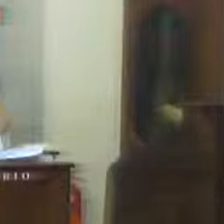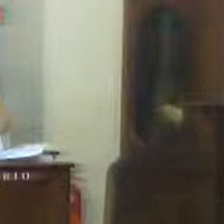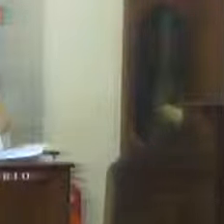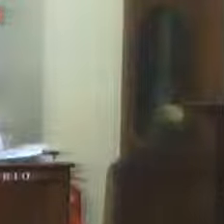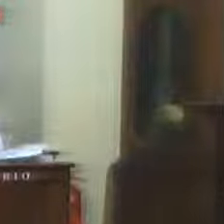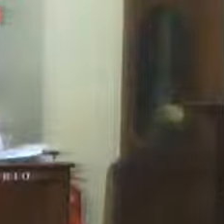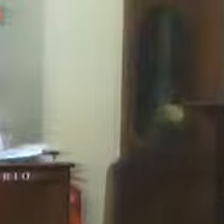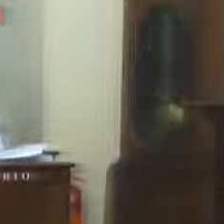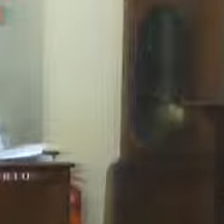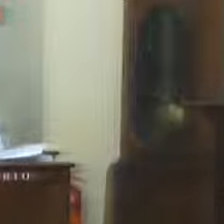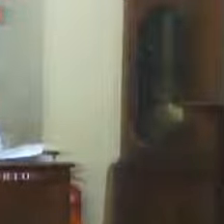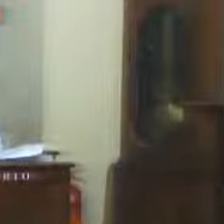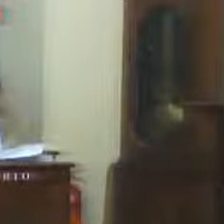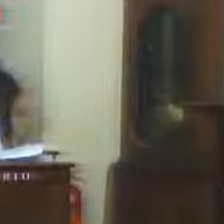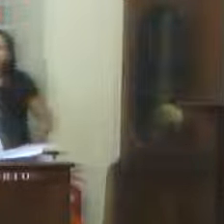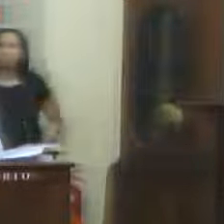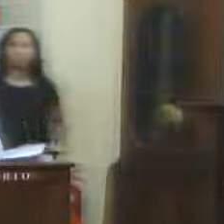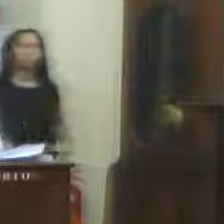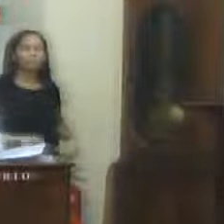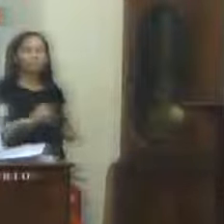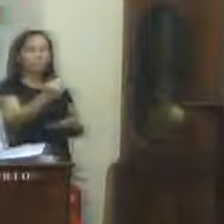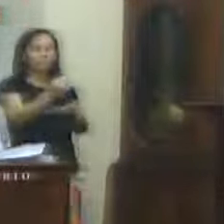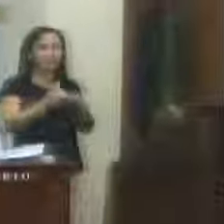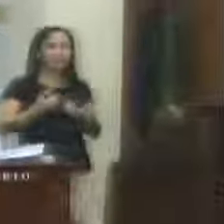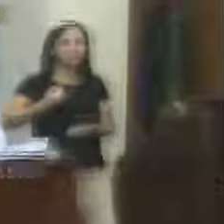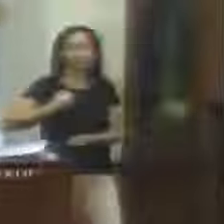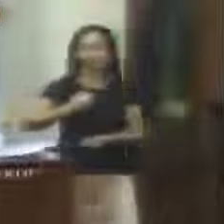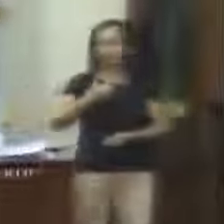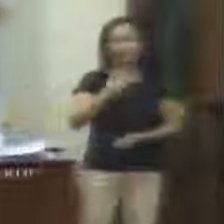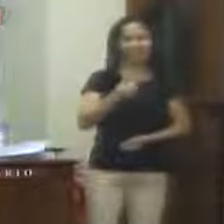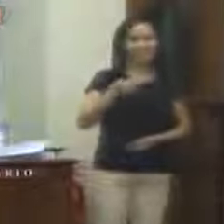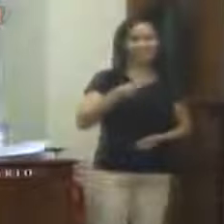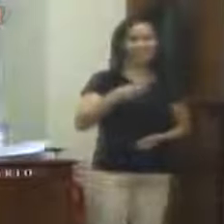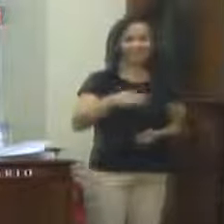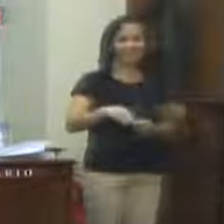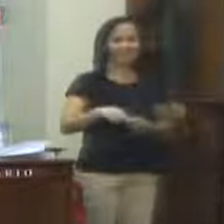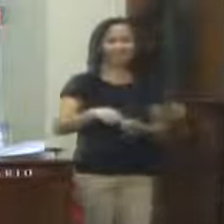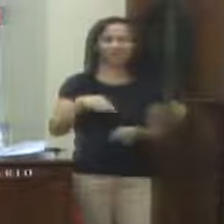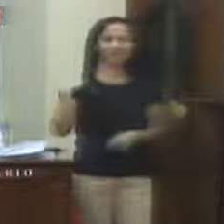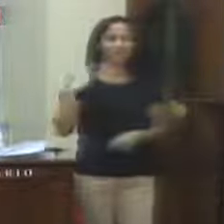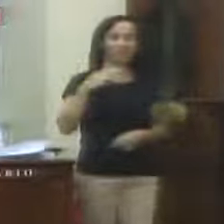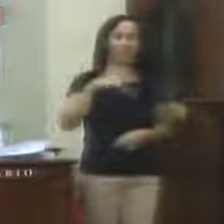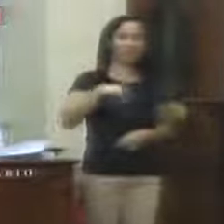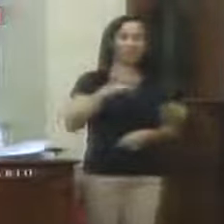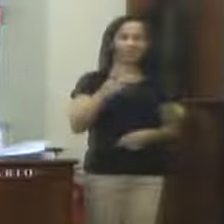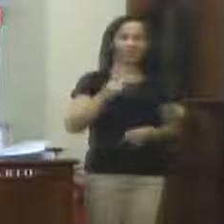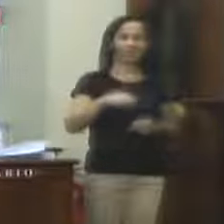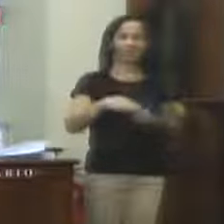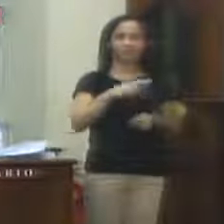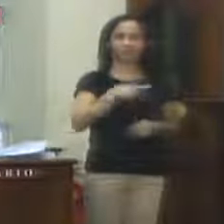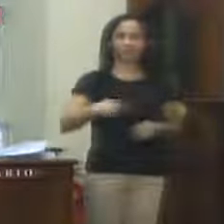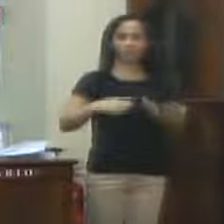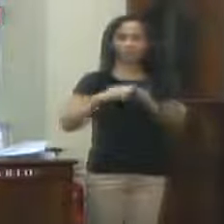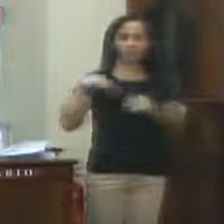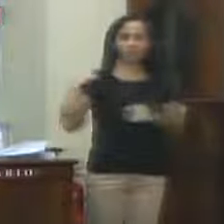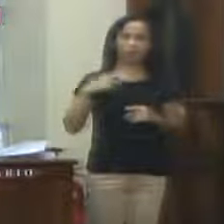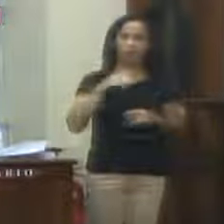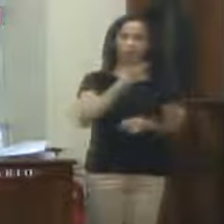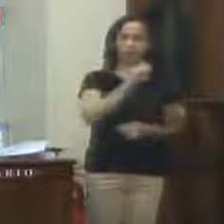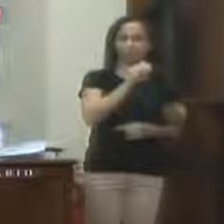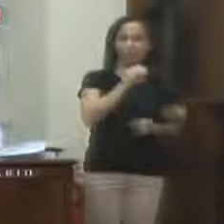Indicação número 63, da vereadora Michele. Excelentíssimo senhor presidente da Câmara Municipal, Fábio Antônio Pires